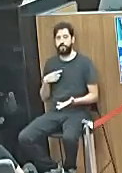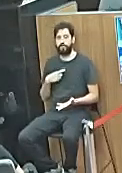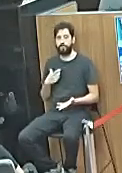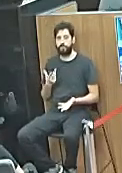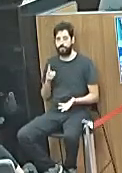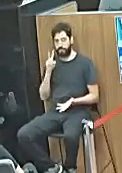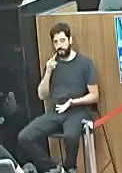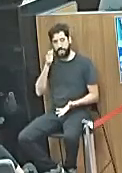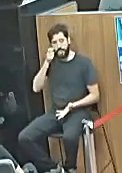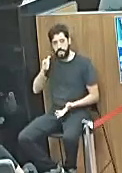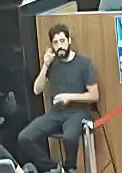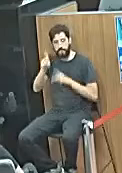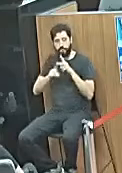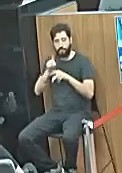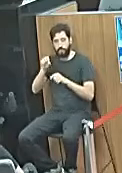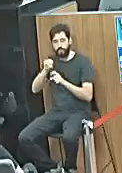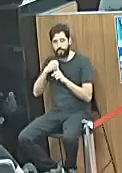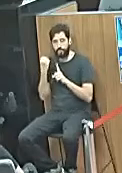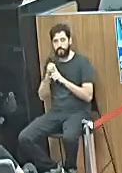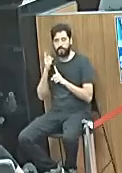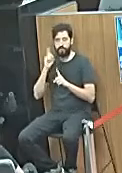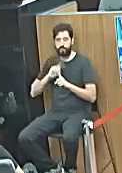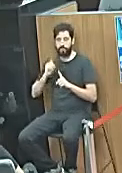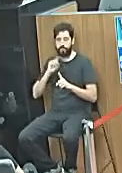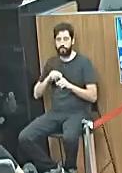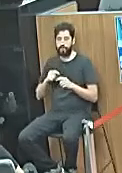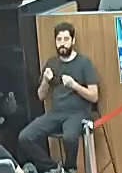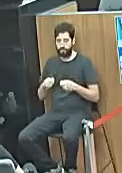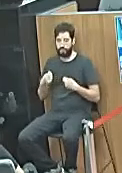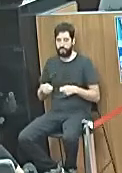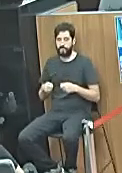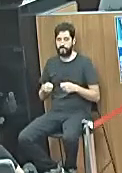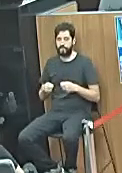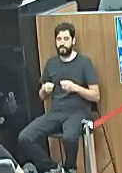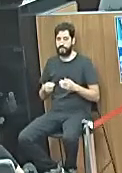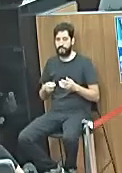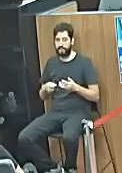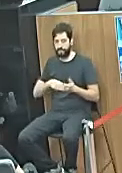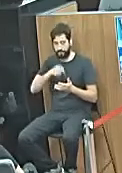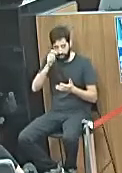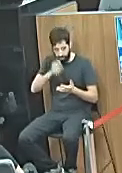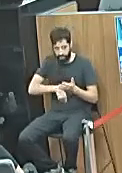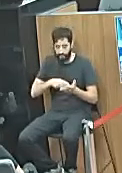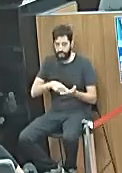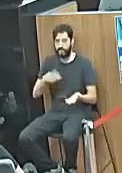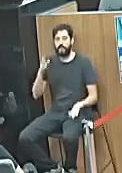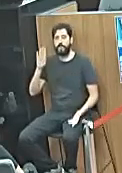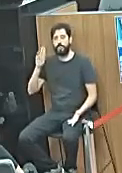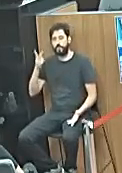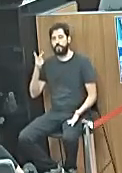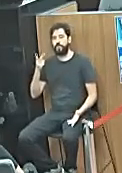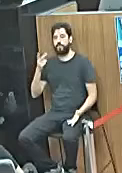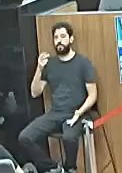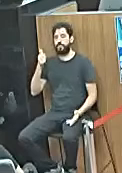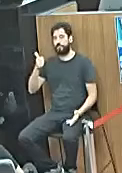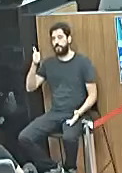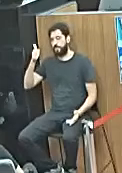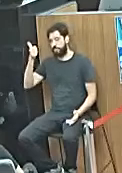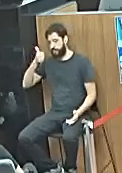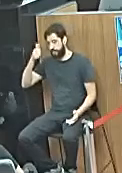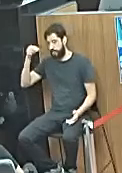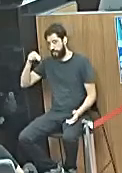vista o interesse público da sociedade mineira requer o deferimento dessa moção belo horizonte 1º de novembro de 2019